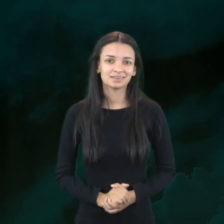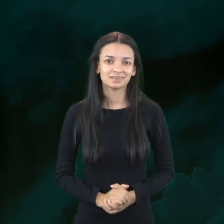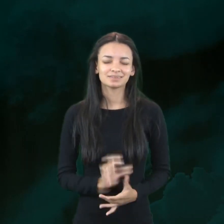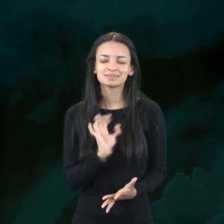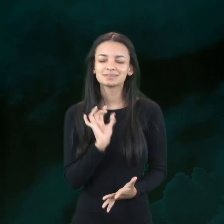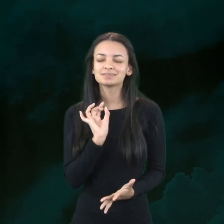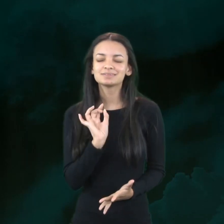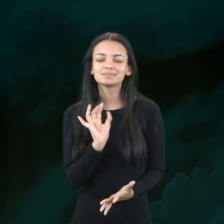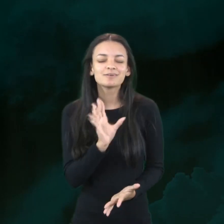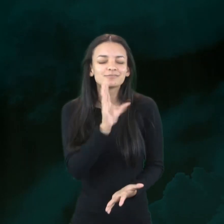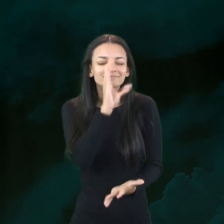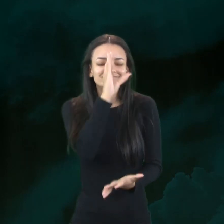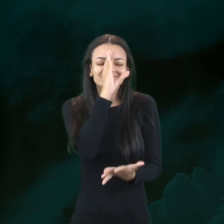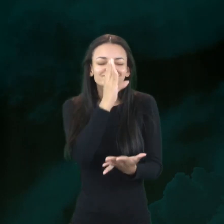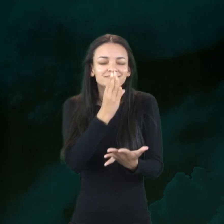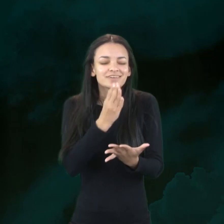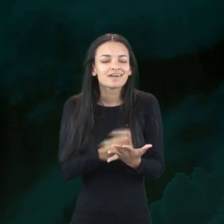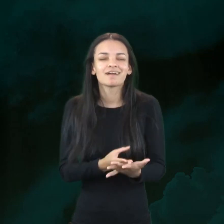no coração.